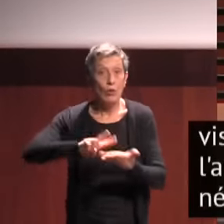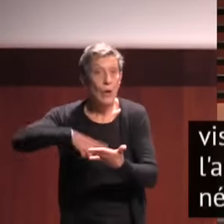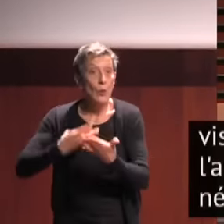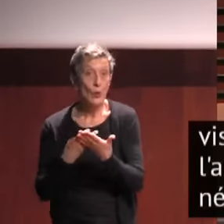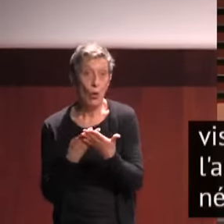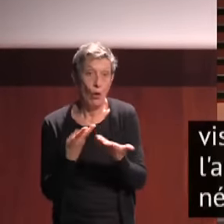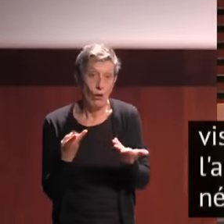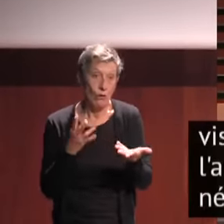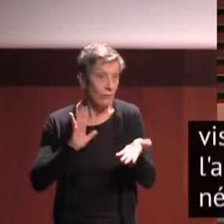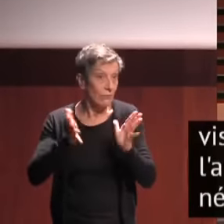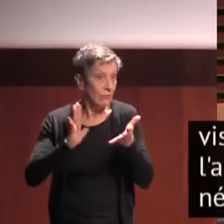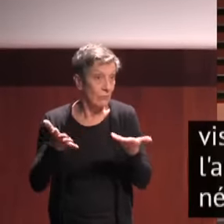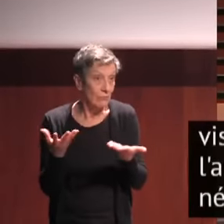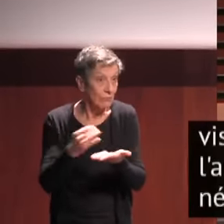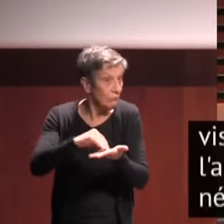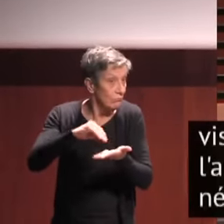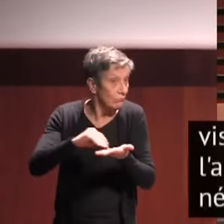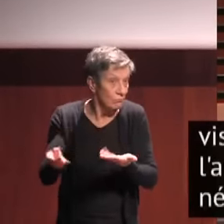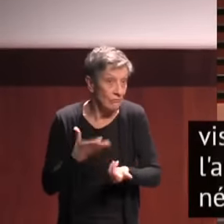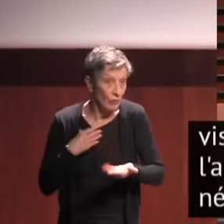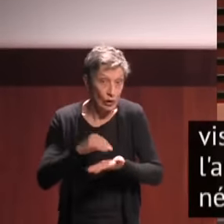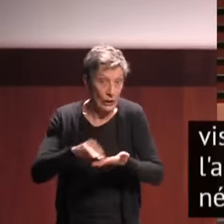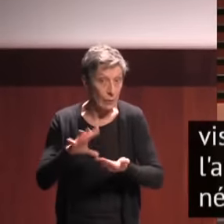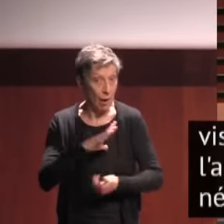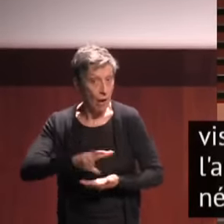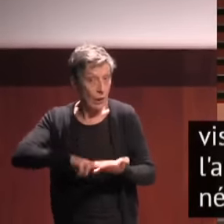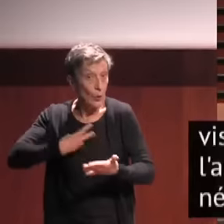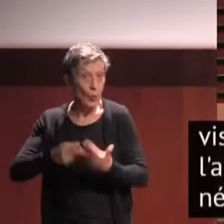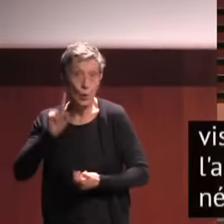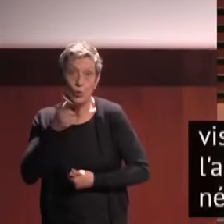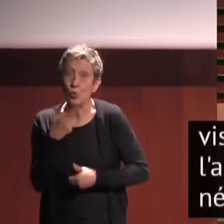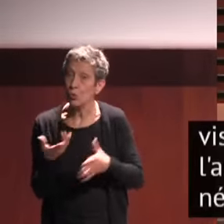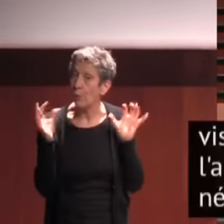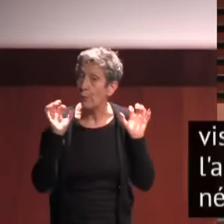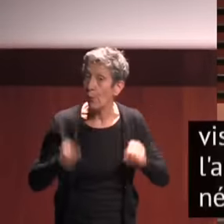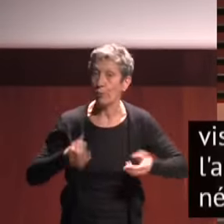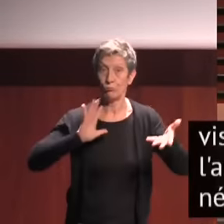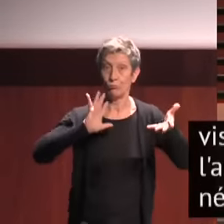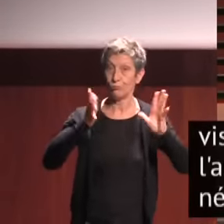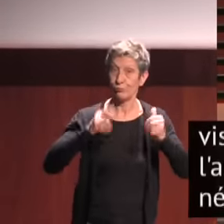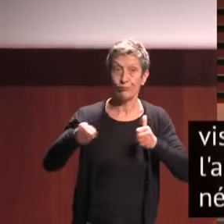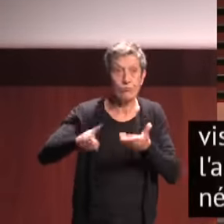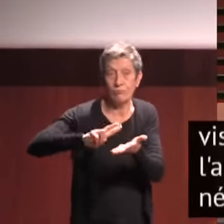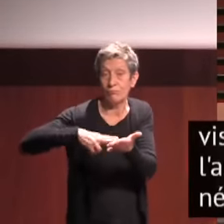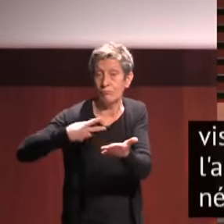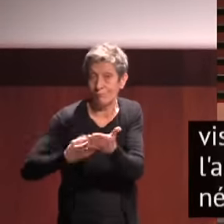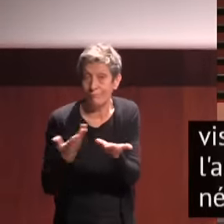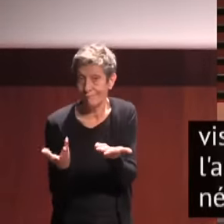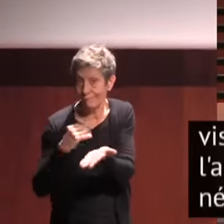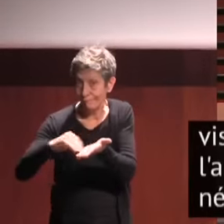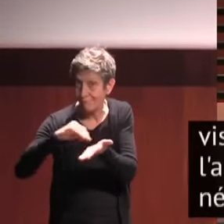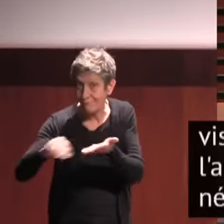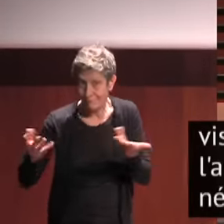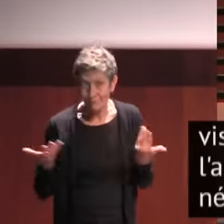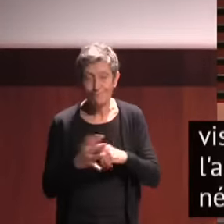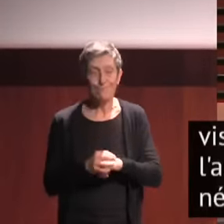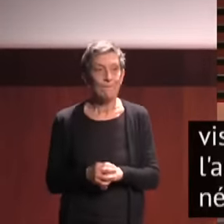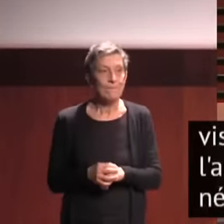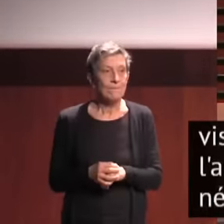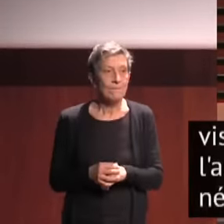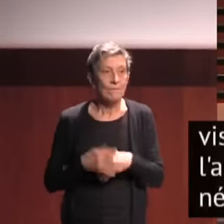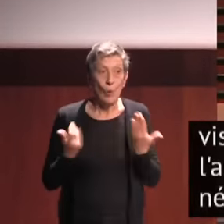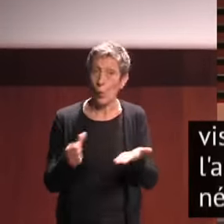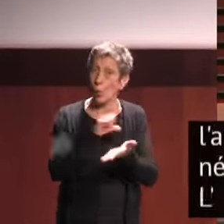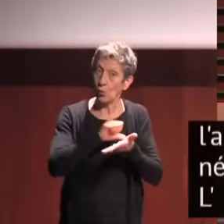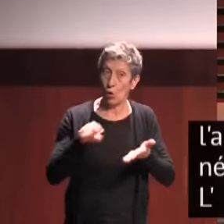français écrits qui sont sourds, traduits de la langue des signes vers la langue vocale dans sa modalité écrite. Donc l'auteur fait